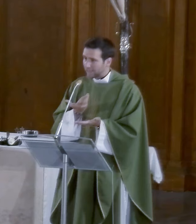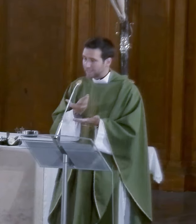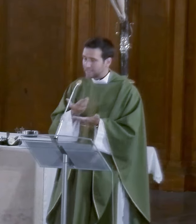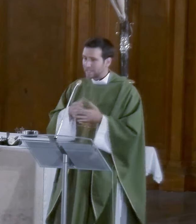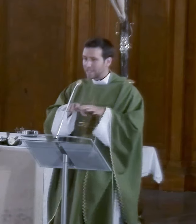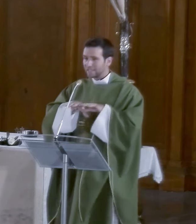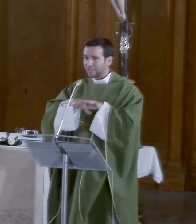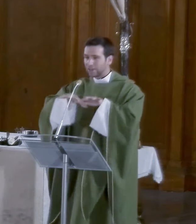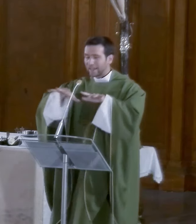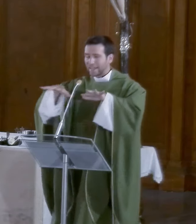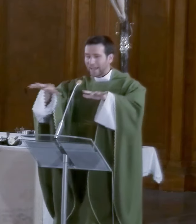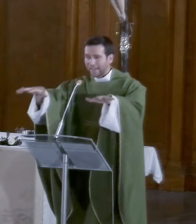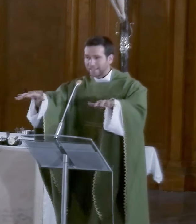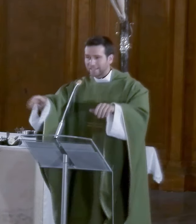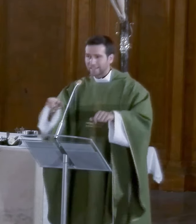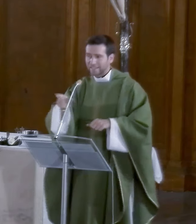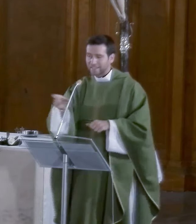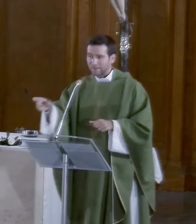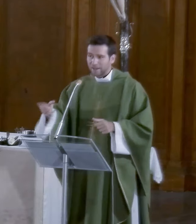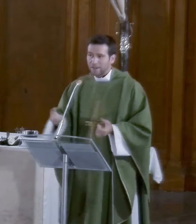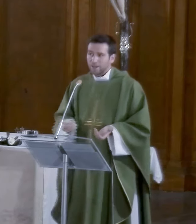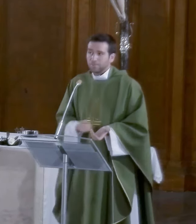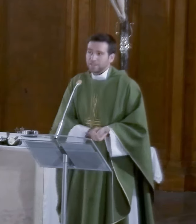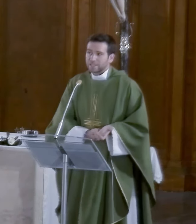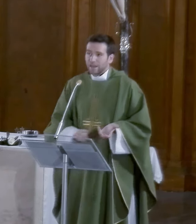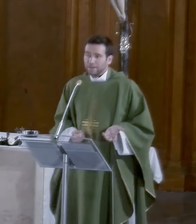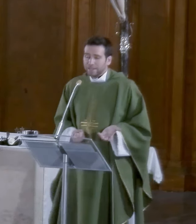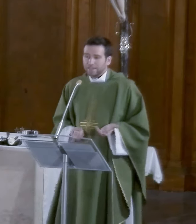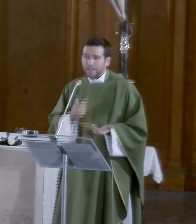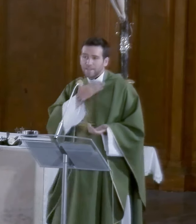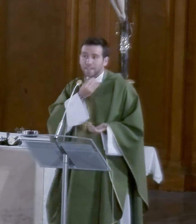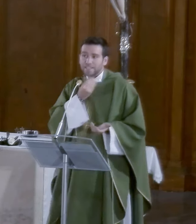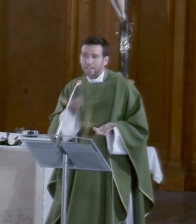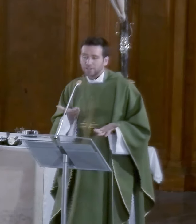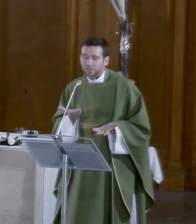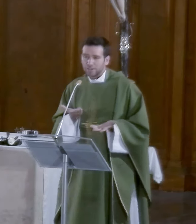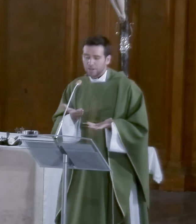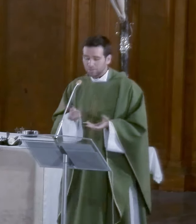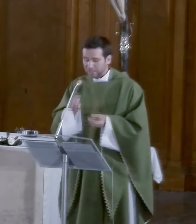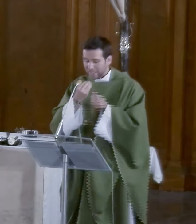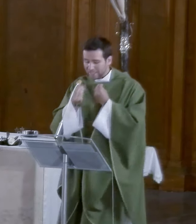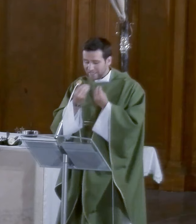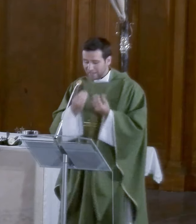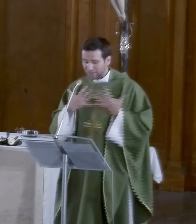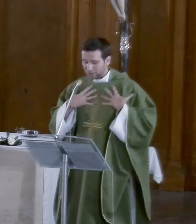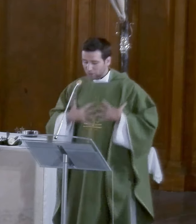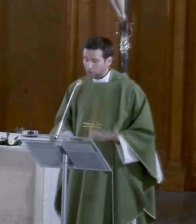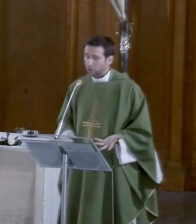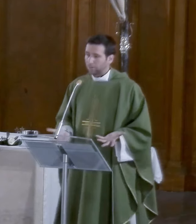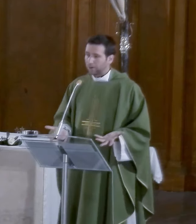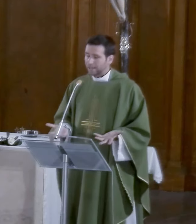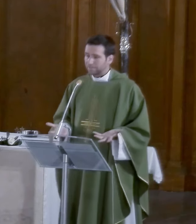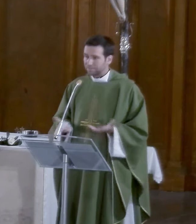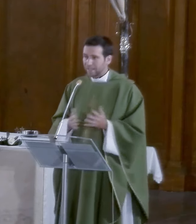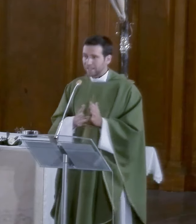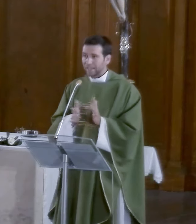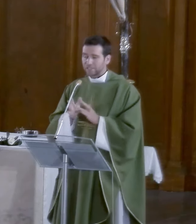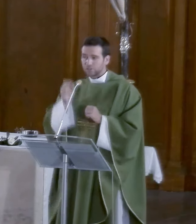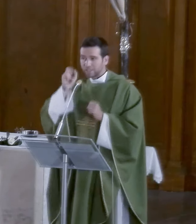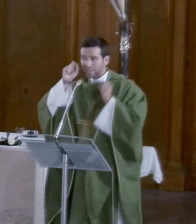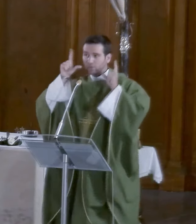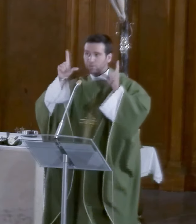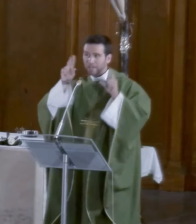los panes de toda aquella gente que estaba pues hambrienta, deseando pues ese alimento corporal,